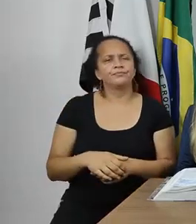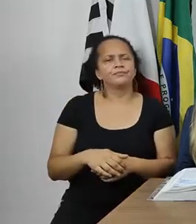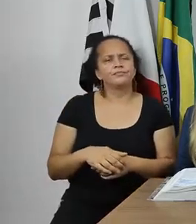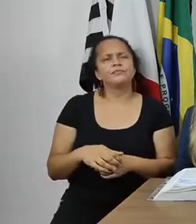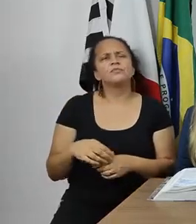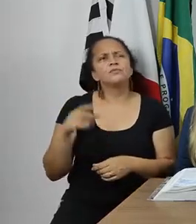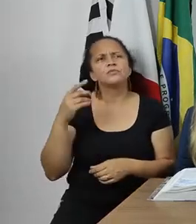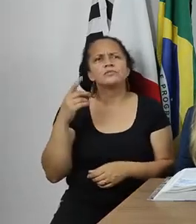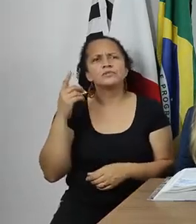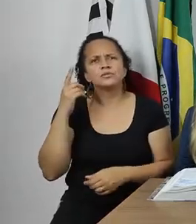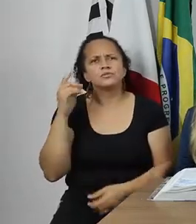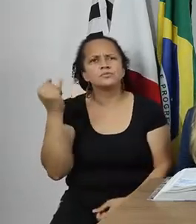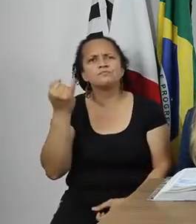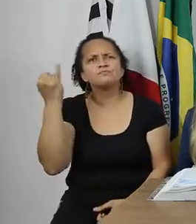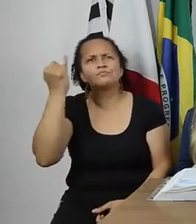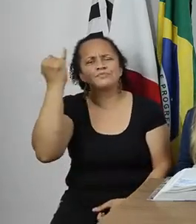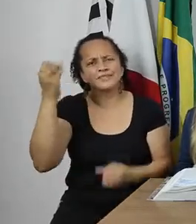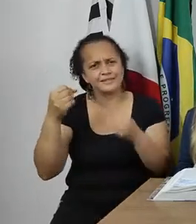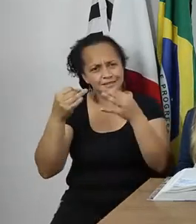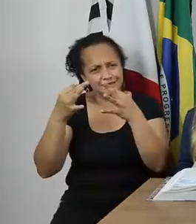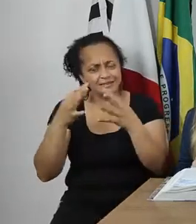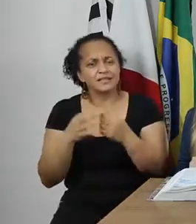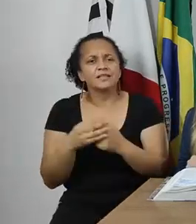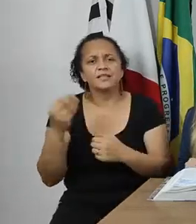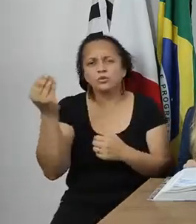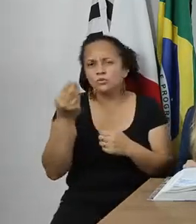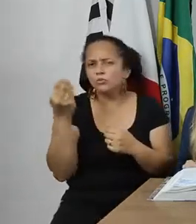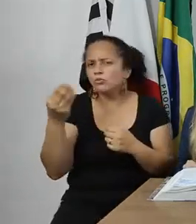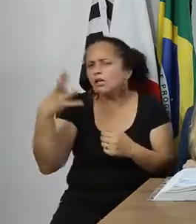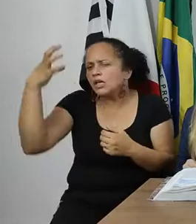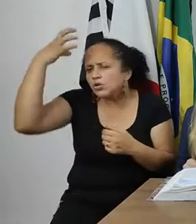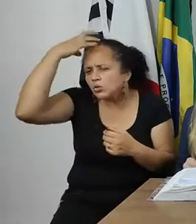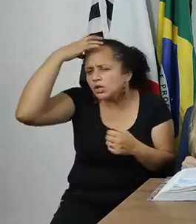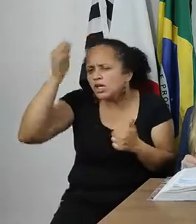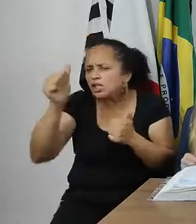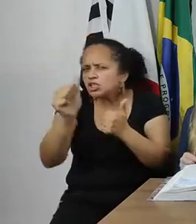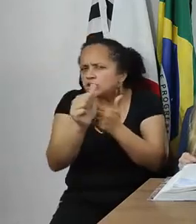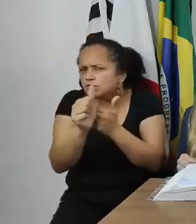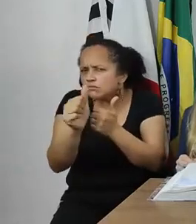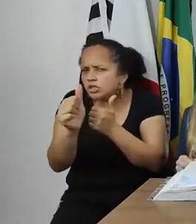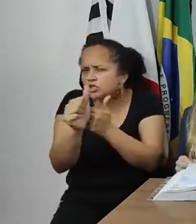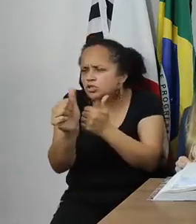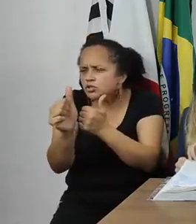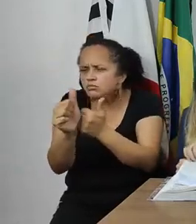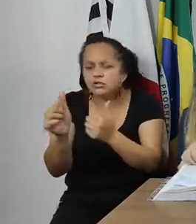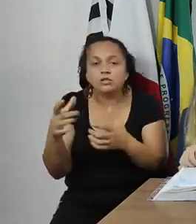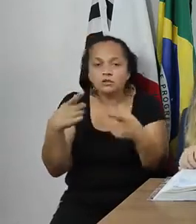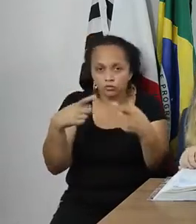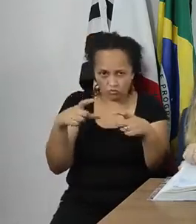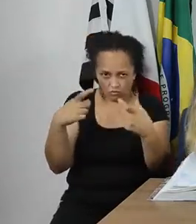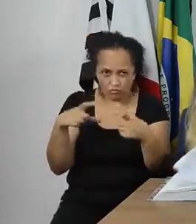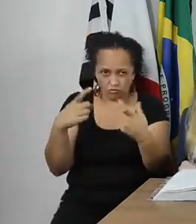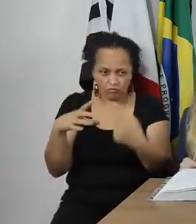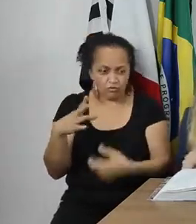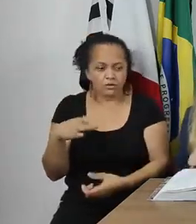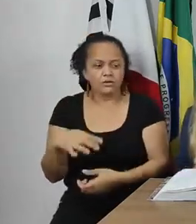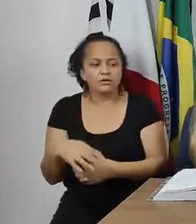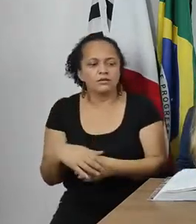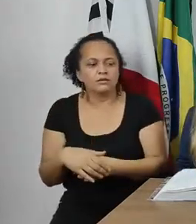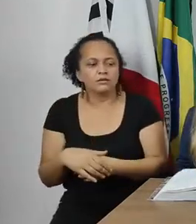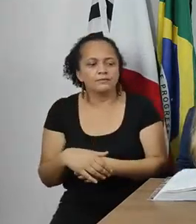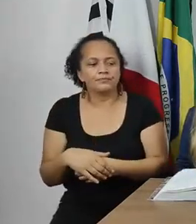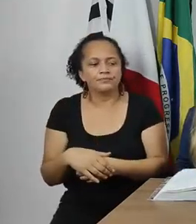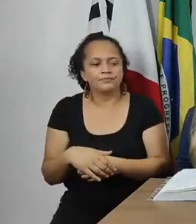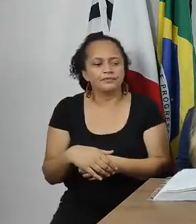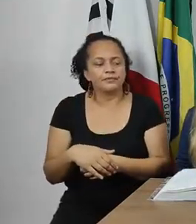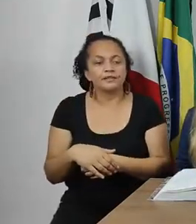que Senaqueribe, rei da Síria, ele foi chegando perto de onde Ezequias está, abrindo um parênteses,